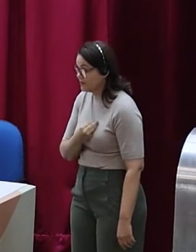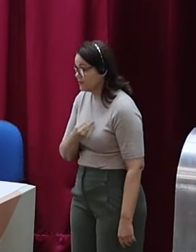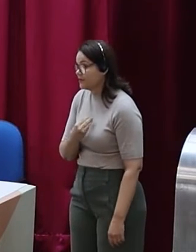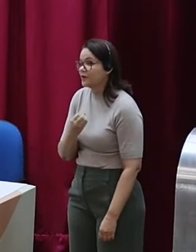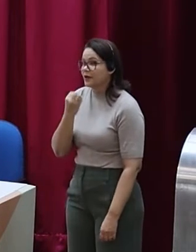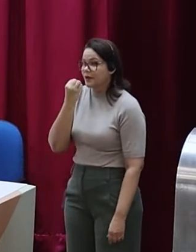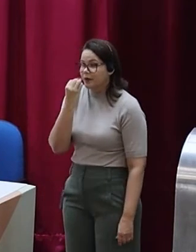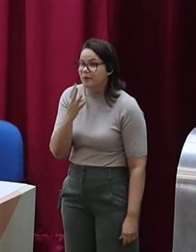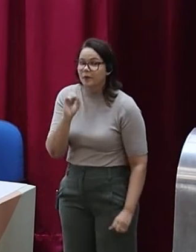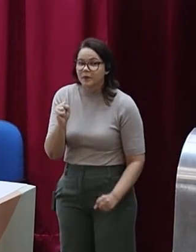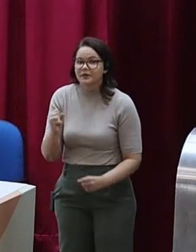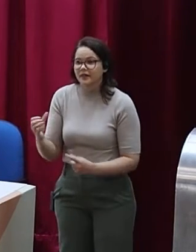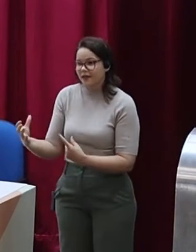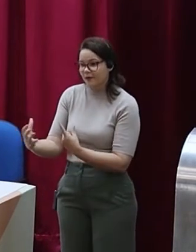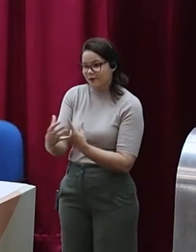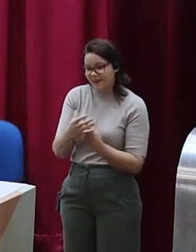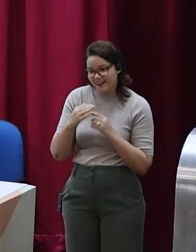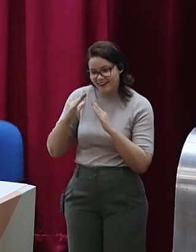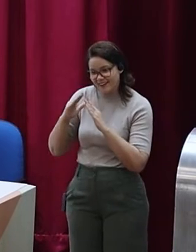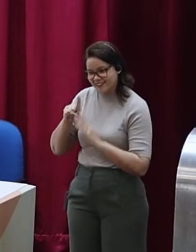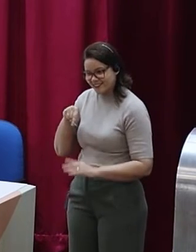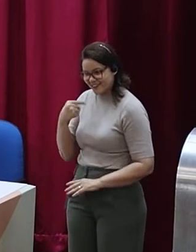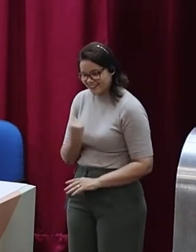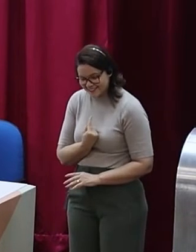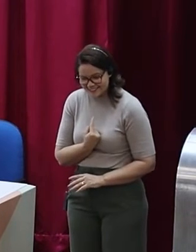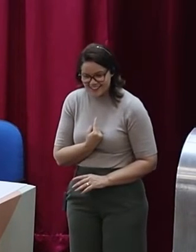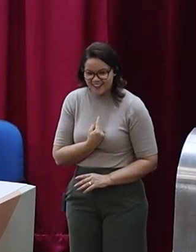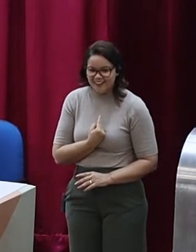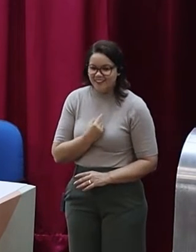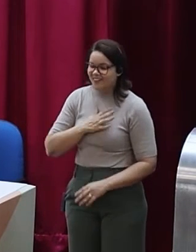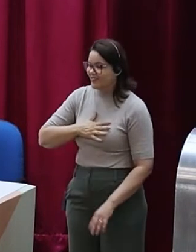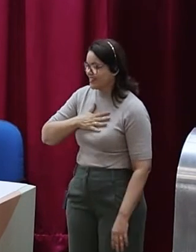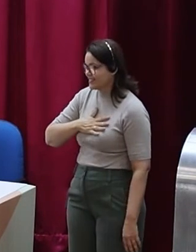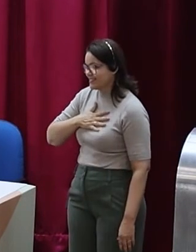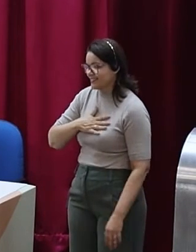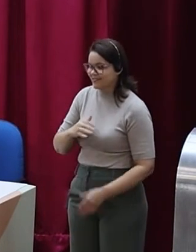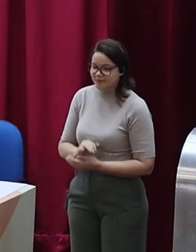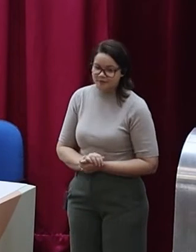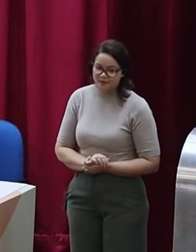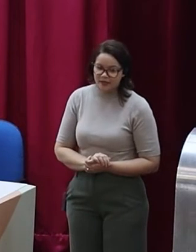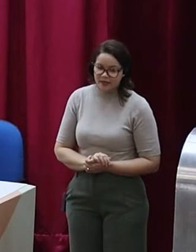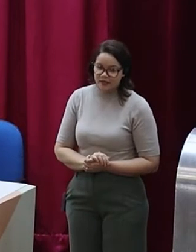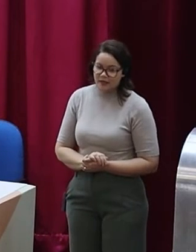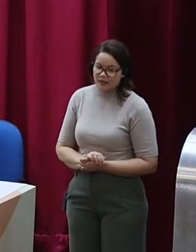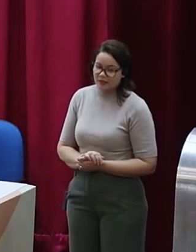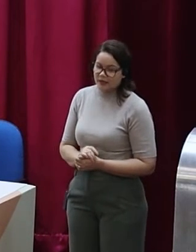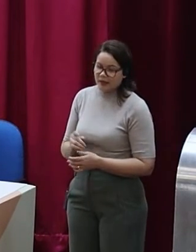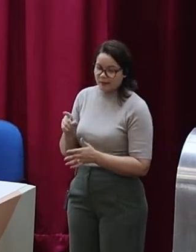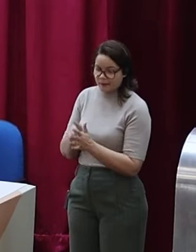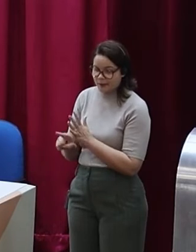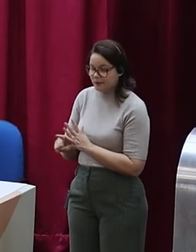en nuestra casa, ¿vale? Mucho gusto. Bien, não sei se falo a pergunta, eu queria juntar os dois,